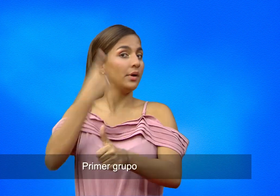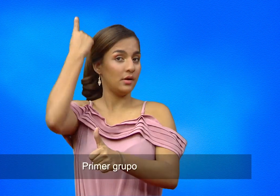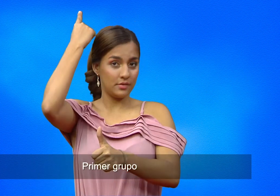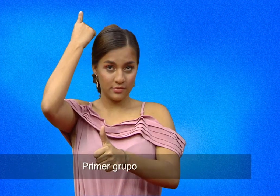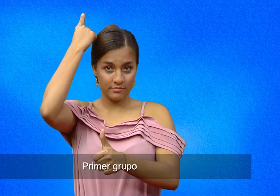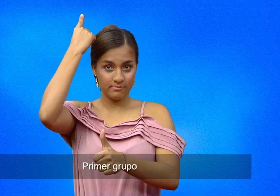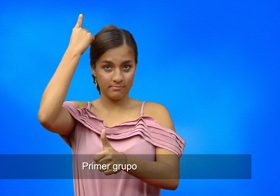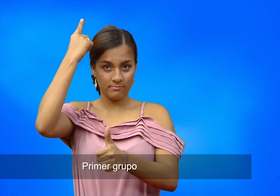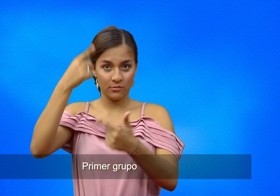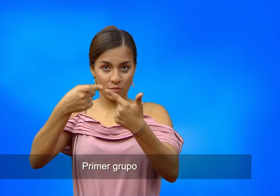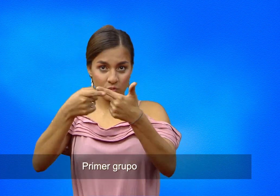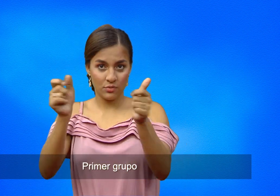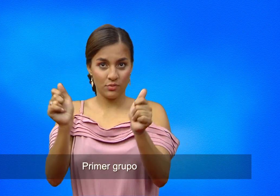primer grupo